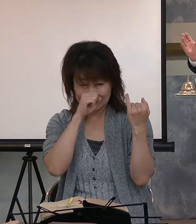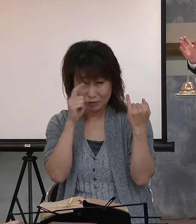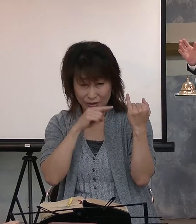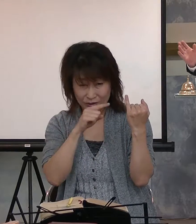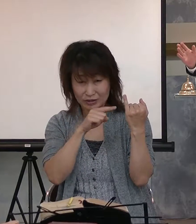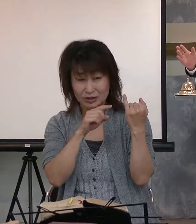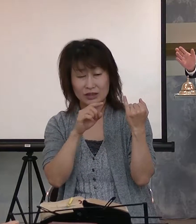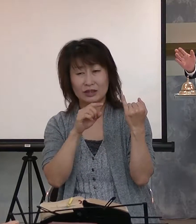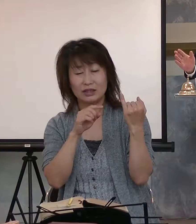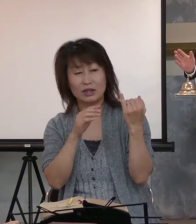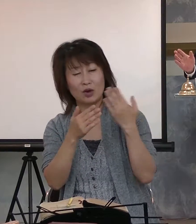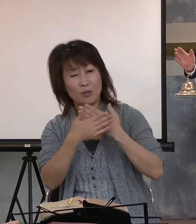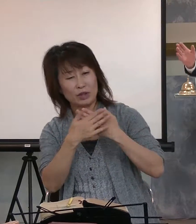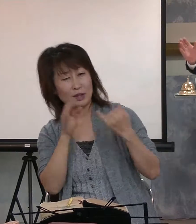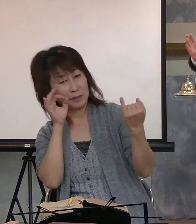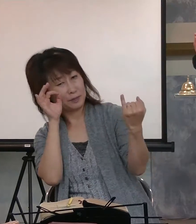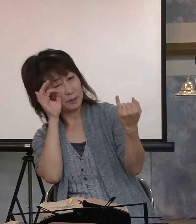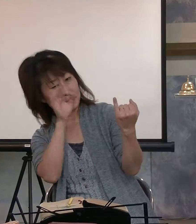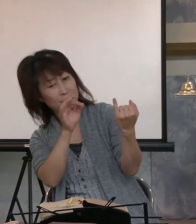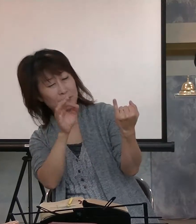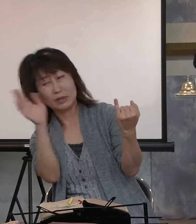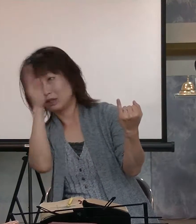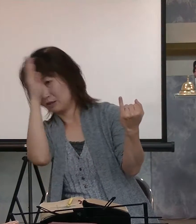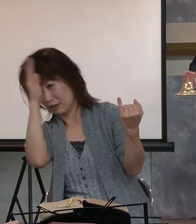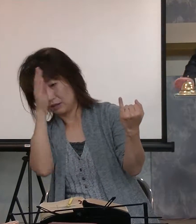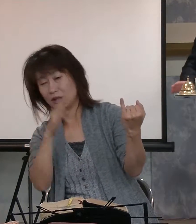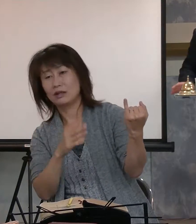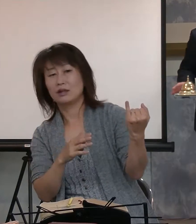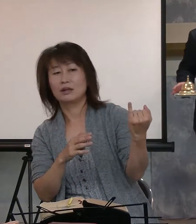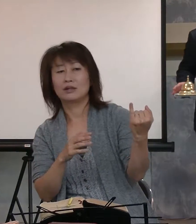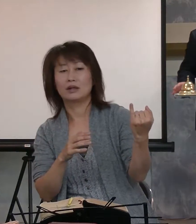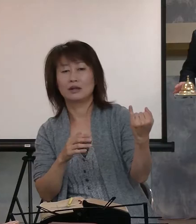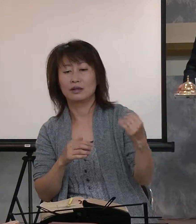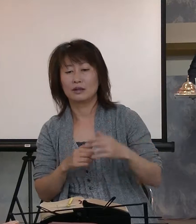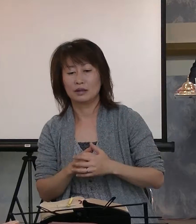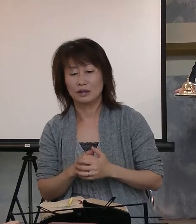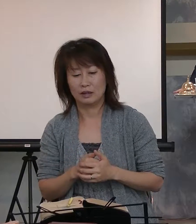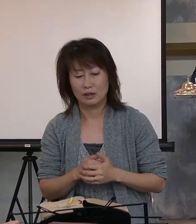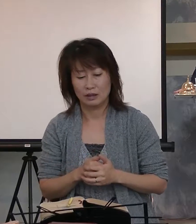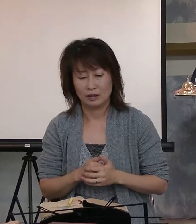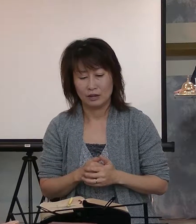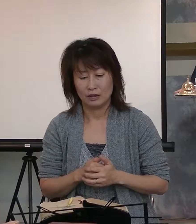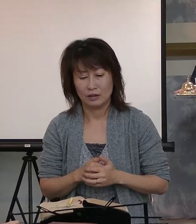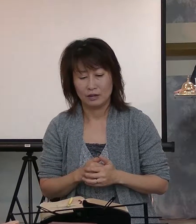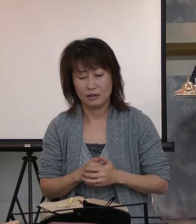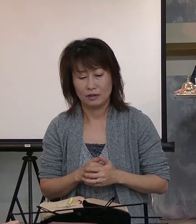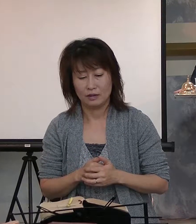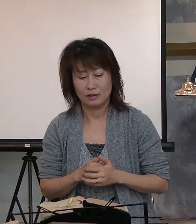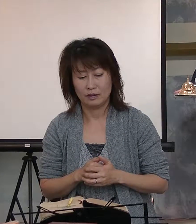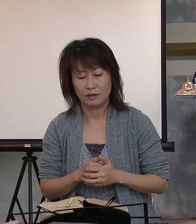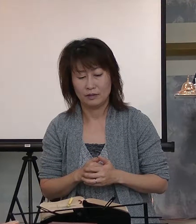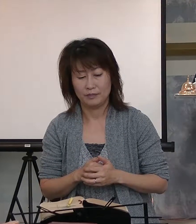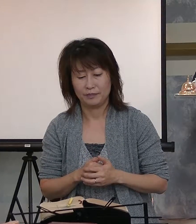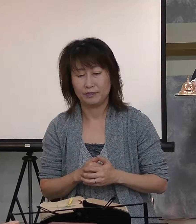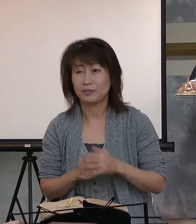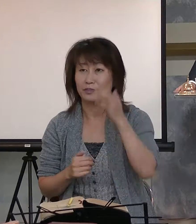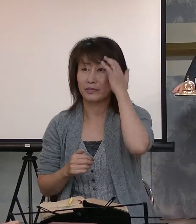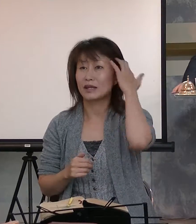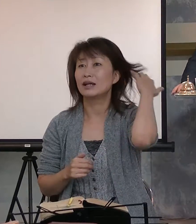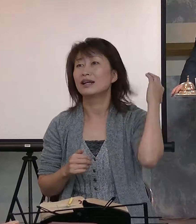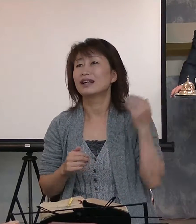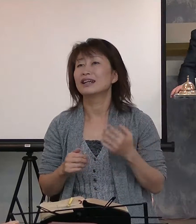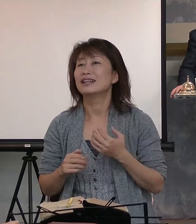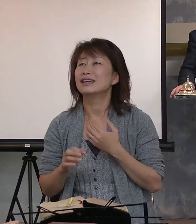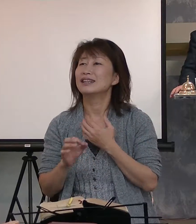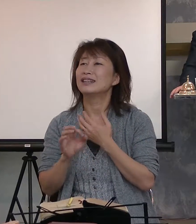立派な信仰者とかそういうのも評価されておりません。たくさんの献金をすれ